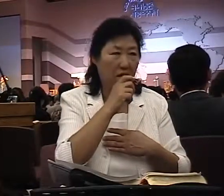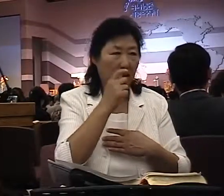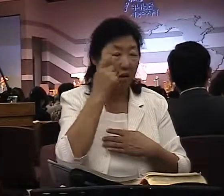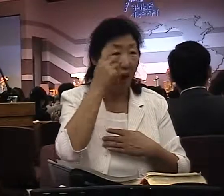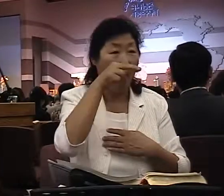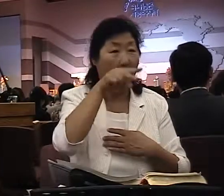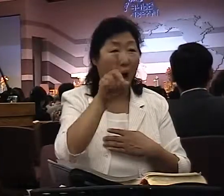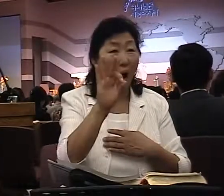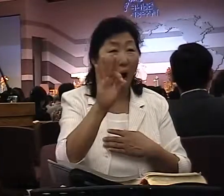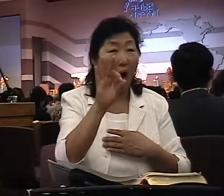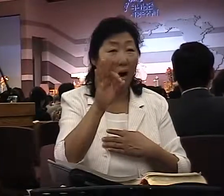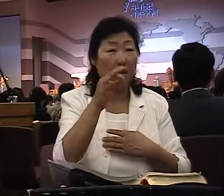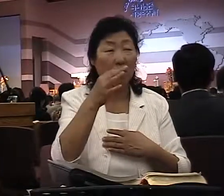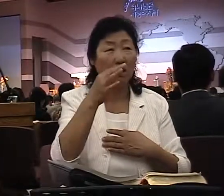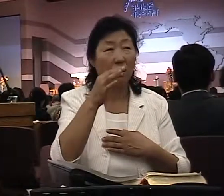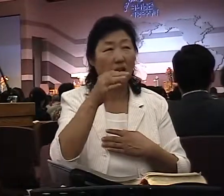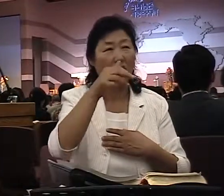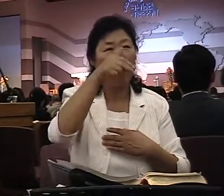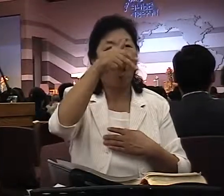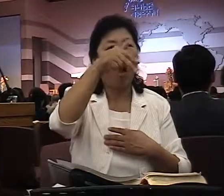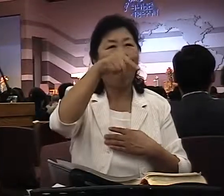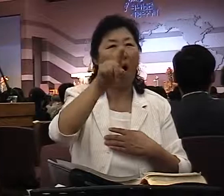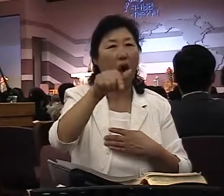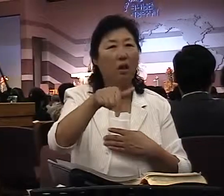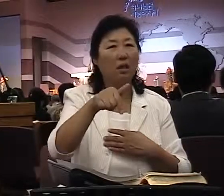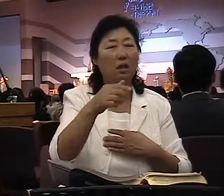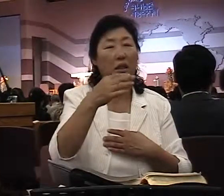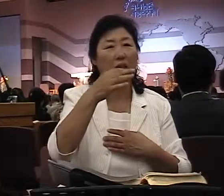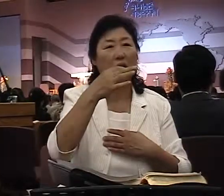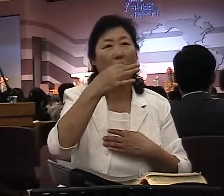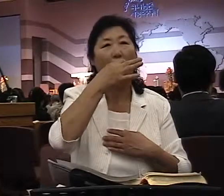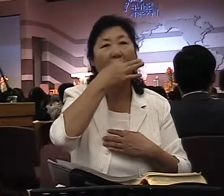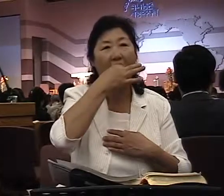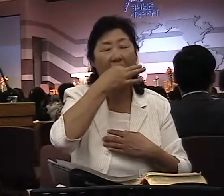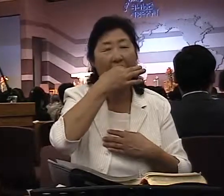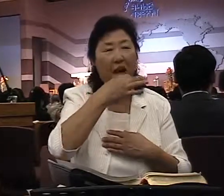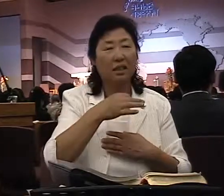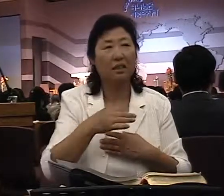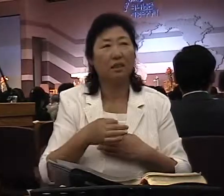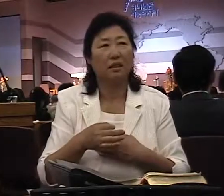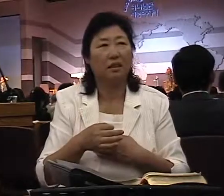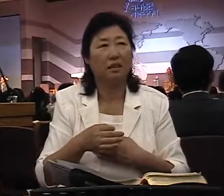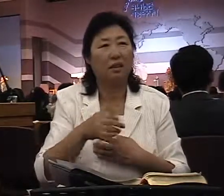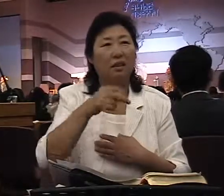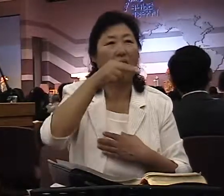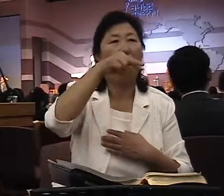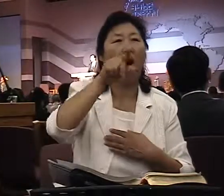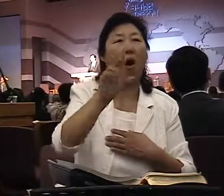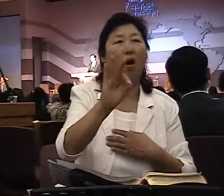성적인 정욕이 가만 놔두면 우리를 지배해버립니다. 우리 지배해버립니다.